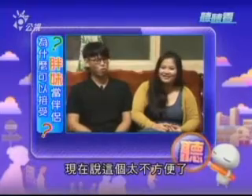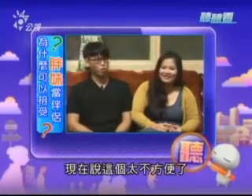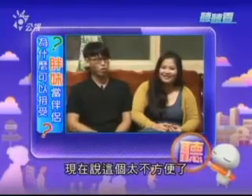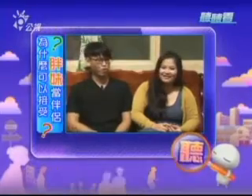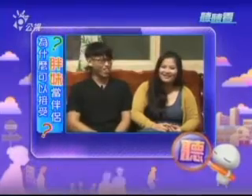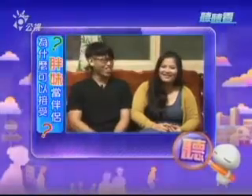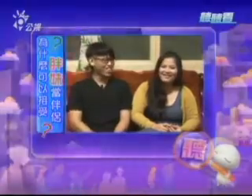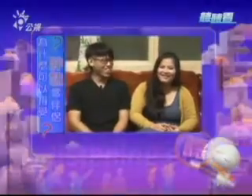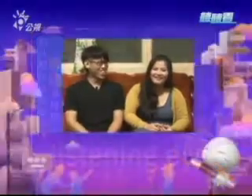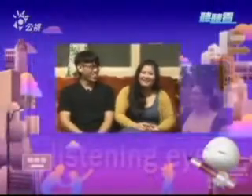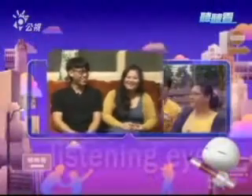便。